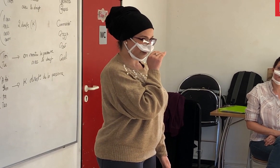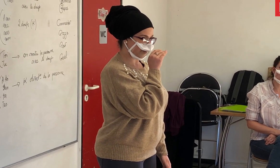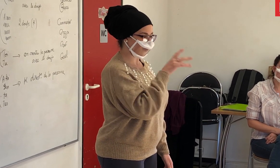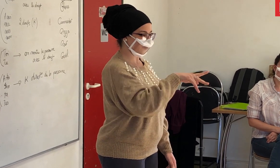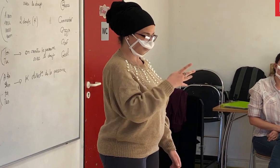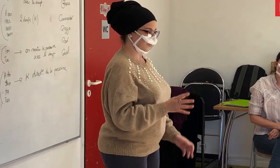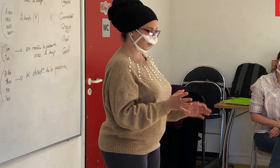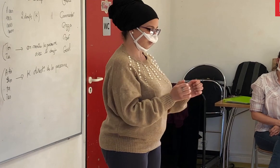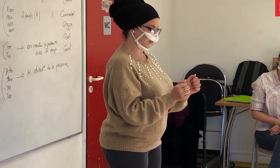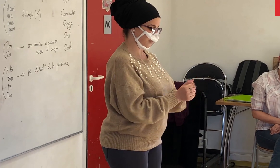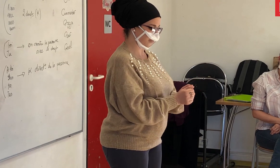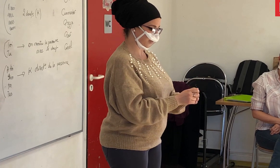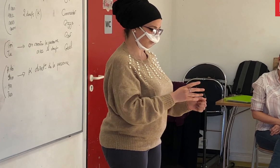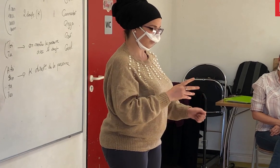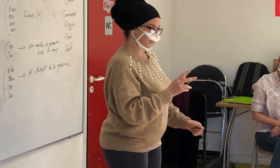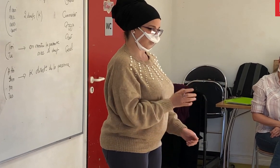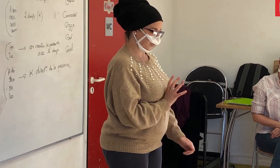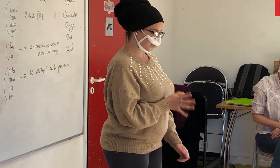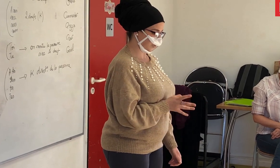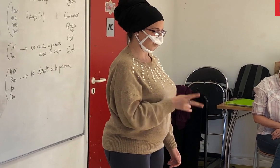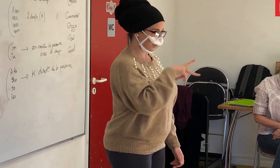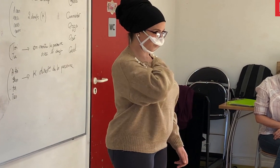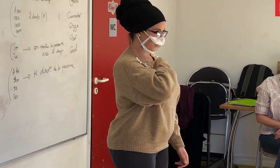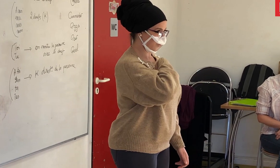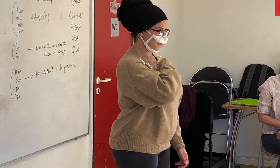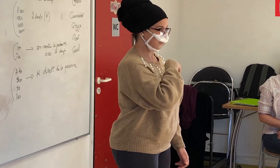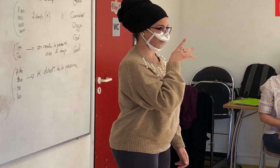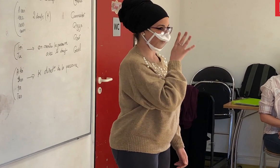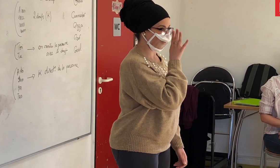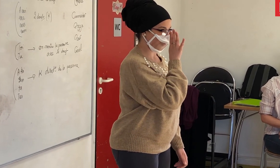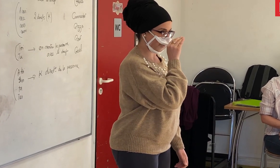Oui, avec chien à moi.